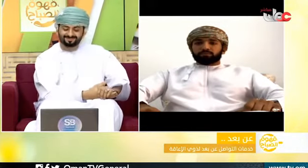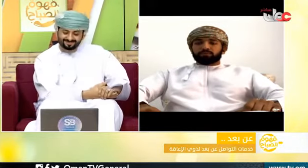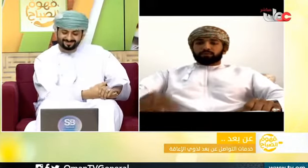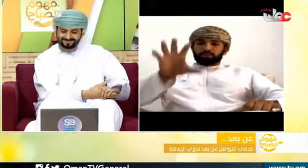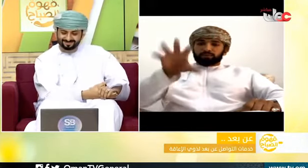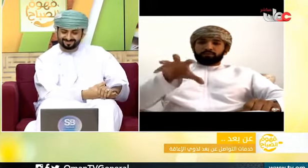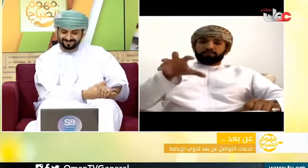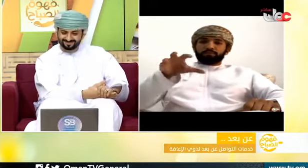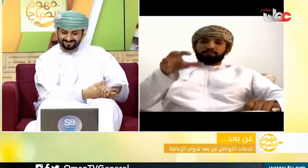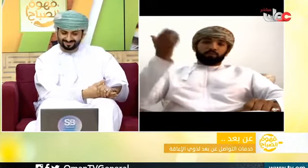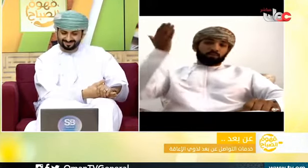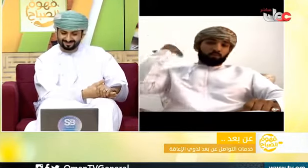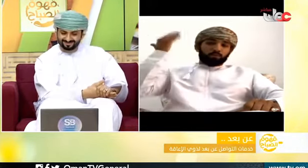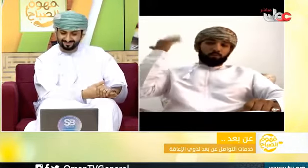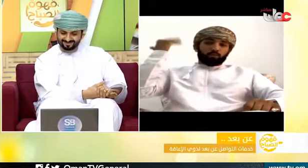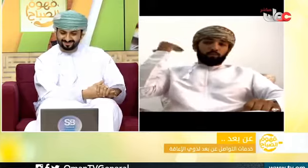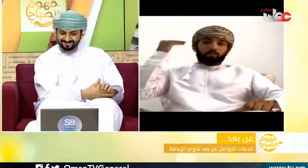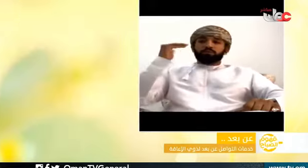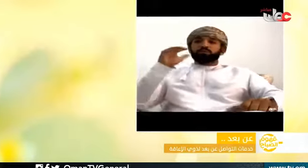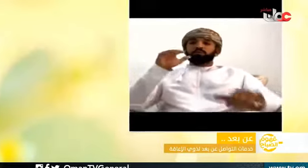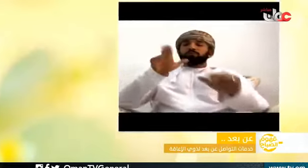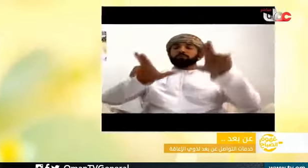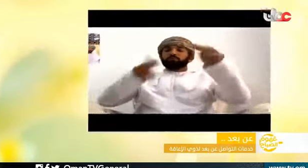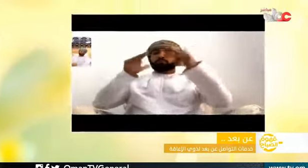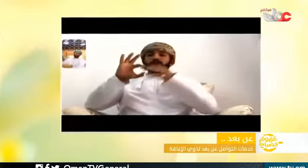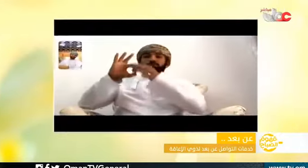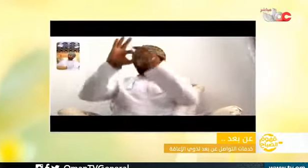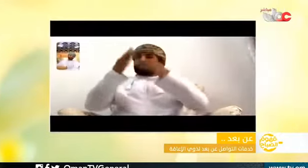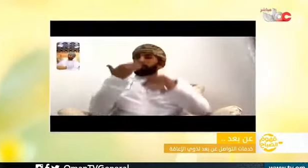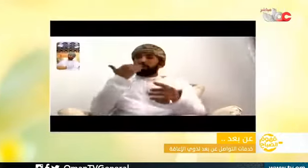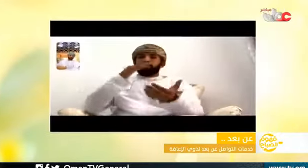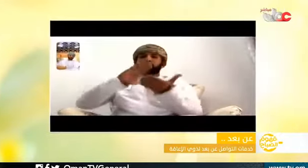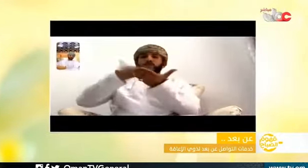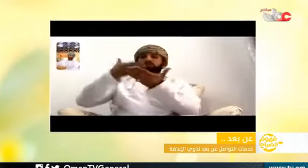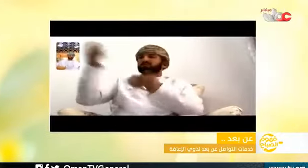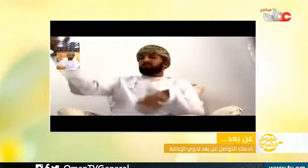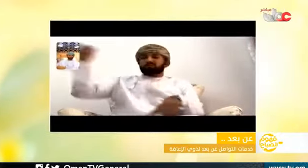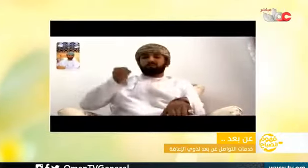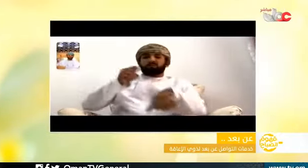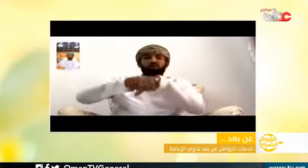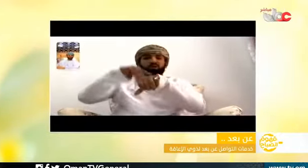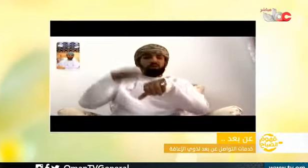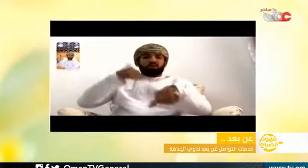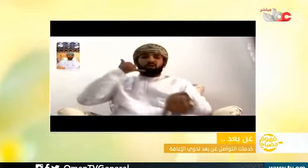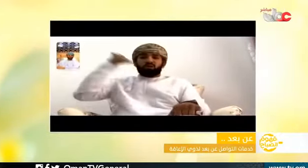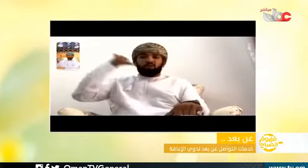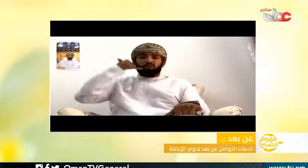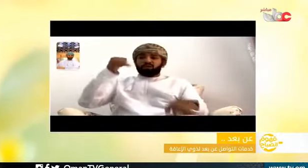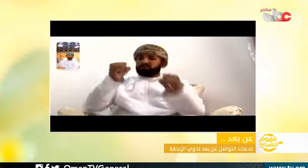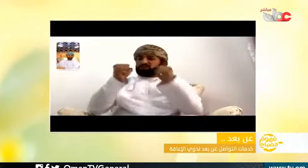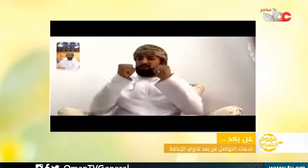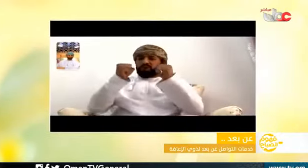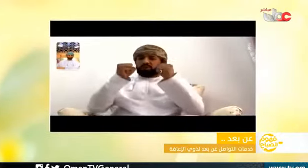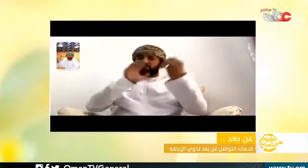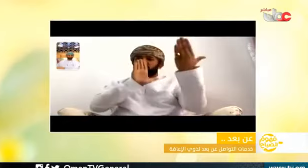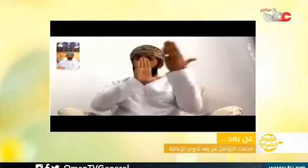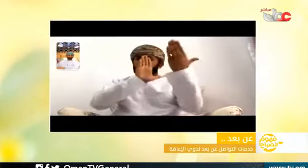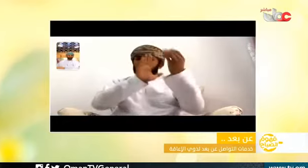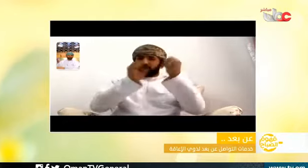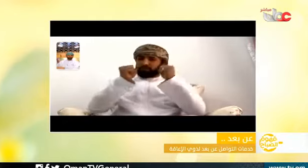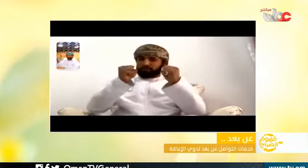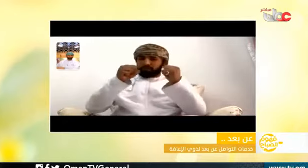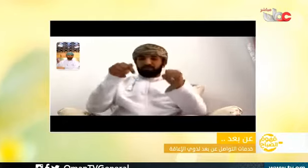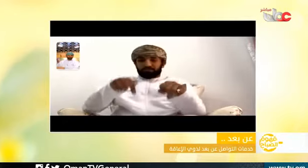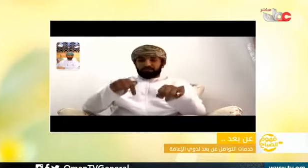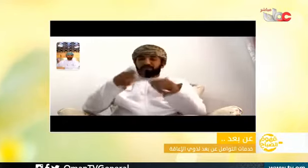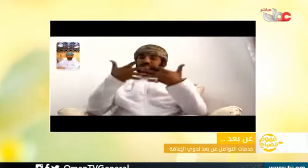الخدمات؟ نعم، يعني بالسابق كان هناك ما لا يوجد تواصل عن طريق التقنية، وكان